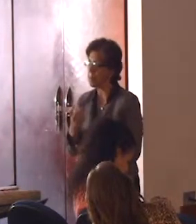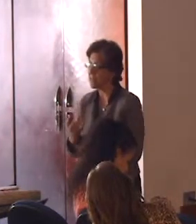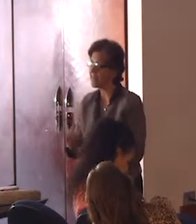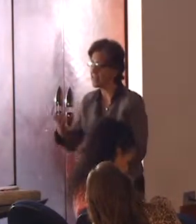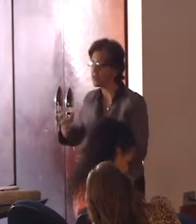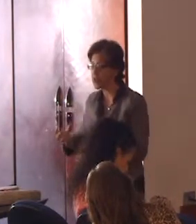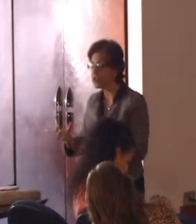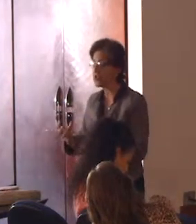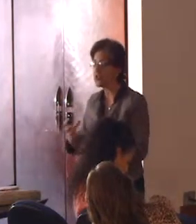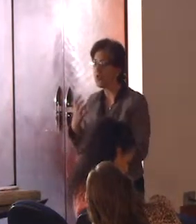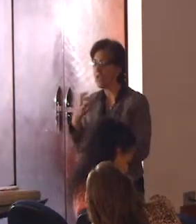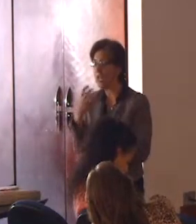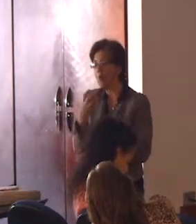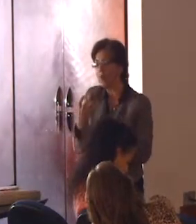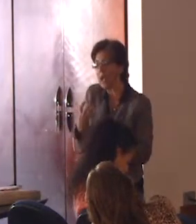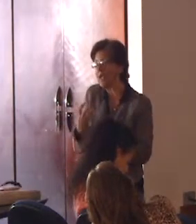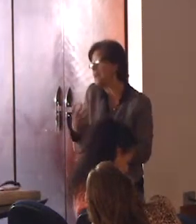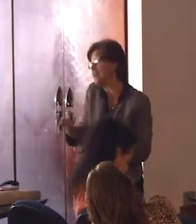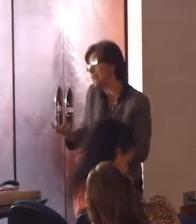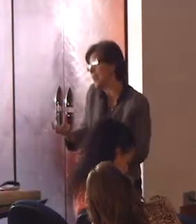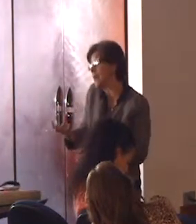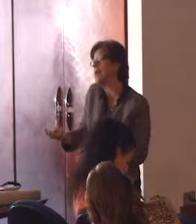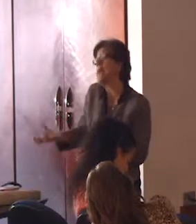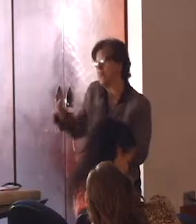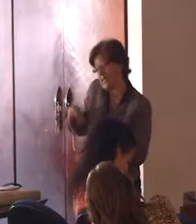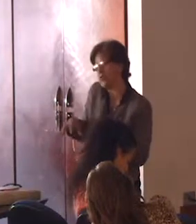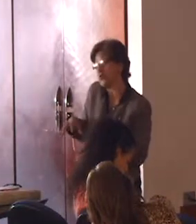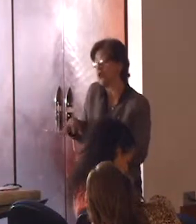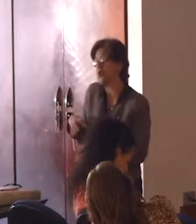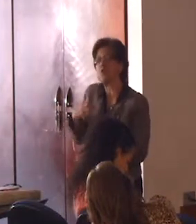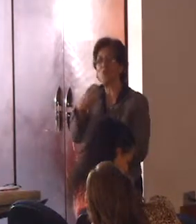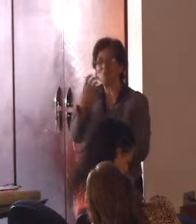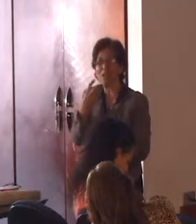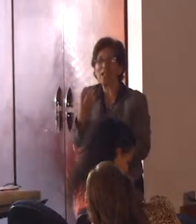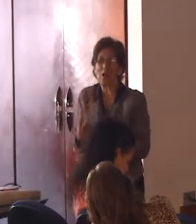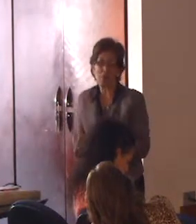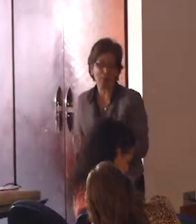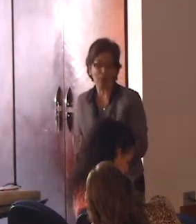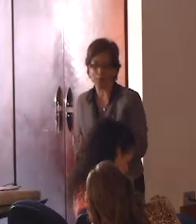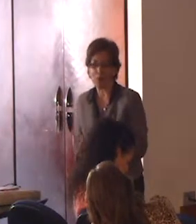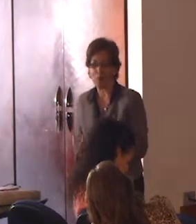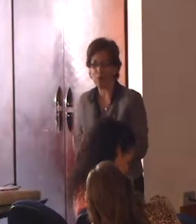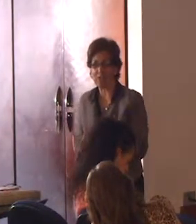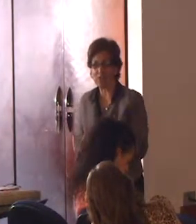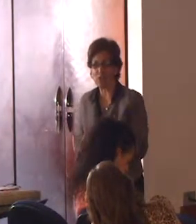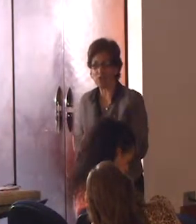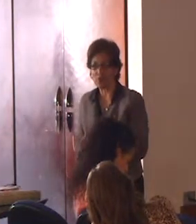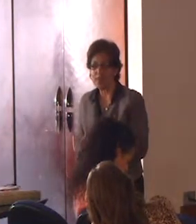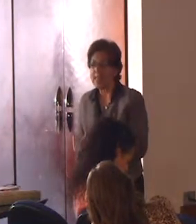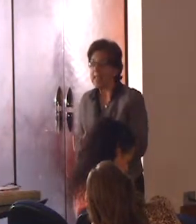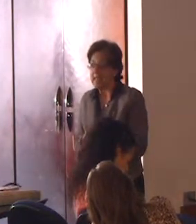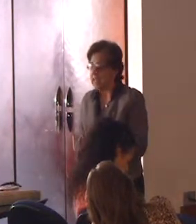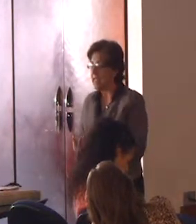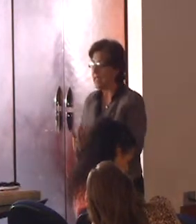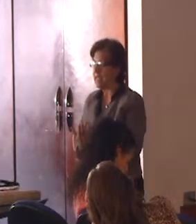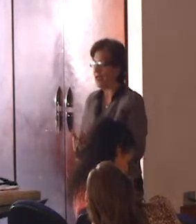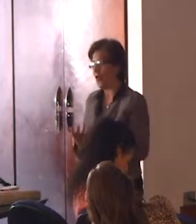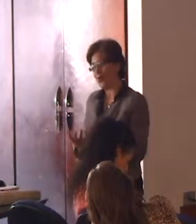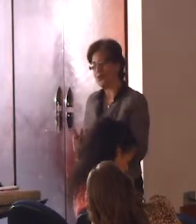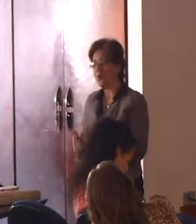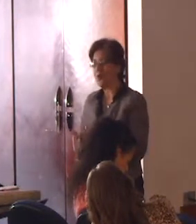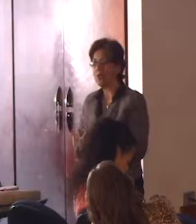reconocer que el prosismo que plantea Sotillo no es la única, Sotillo no es la única forma de